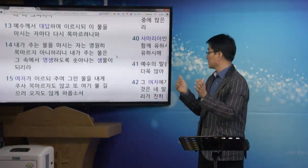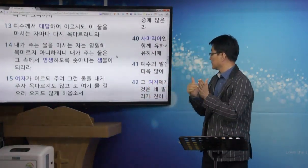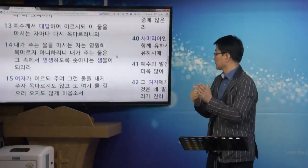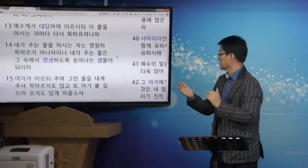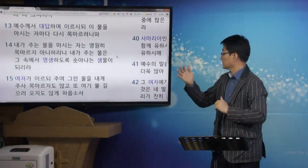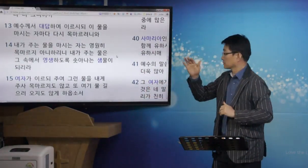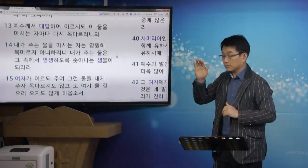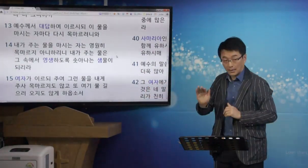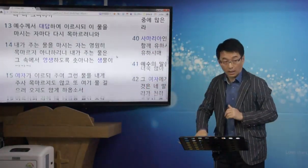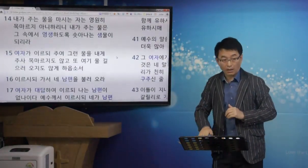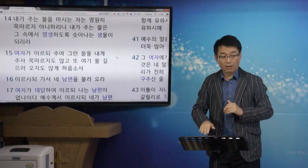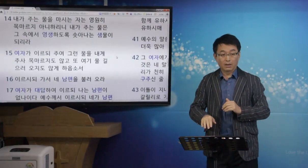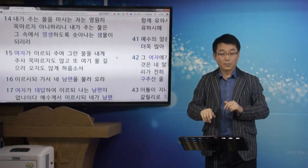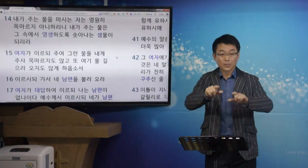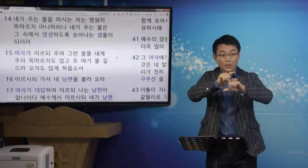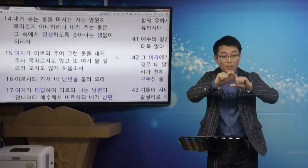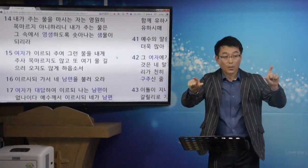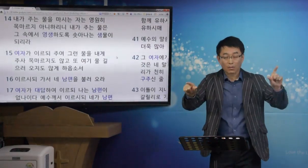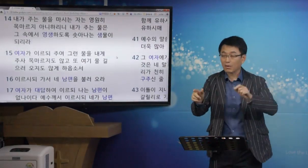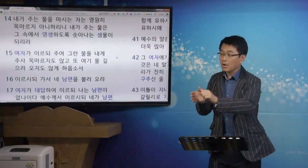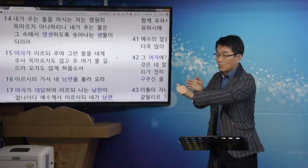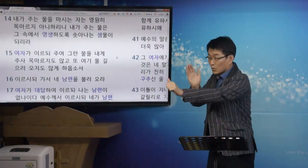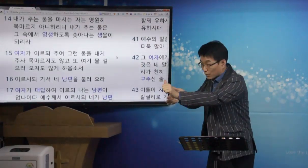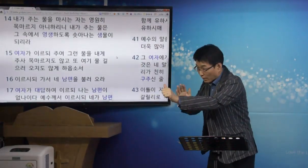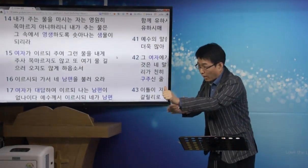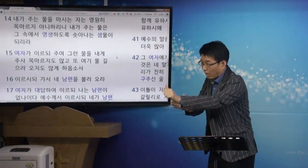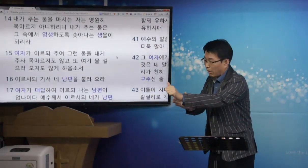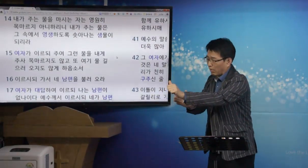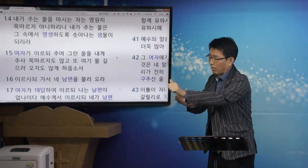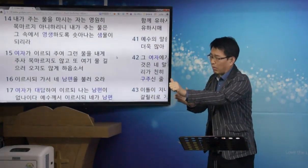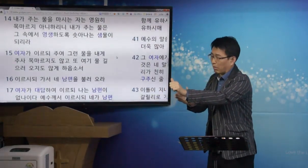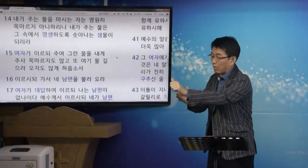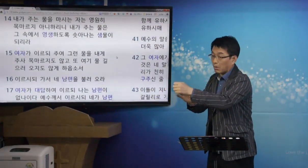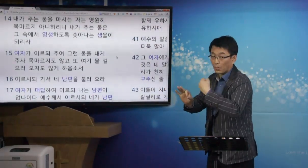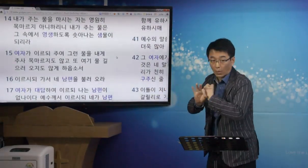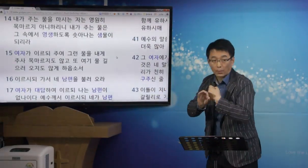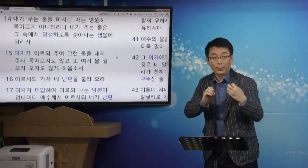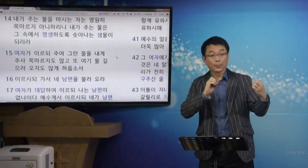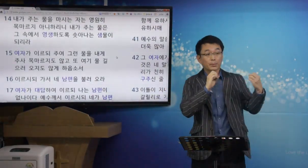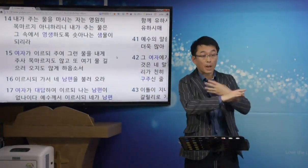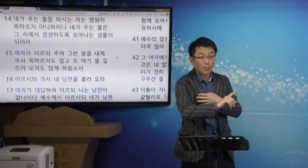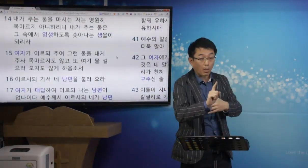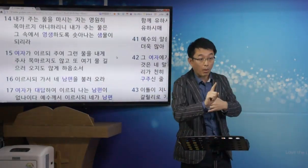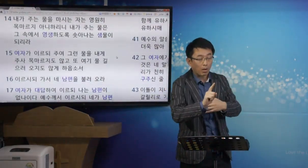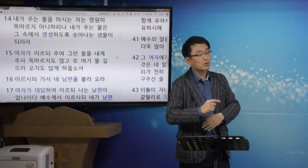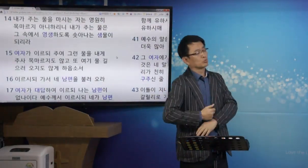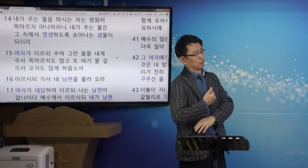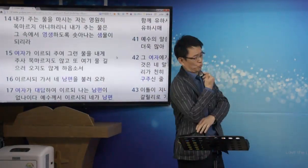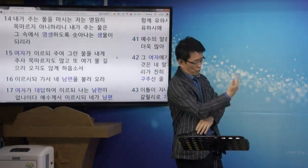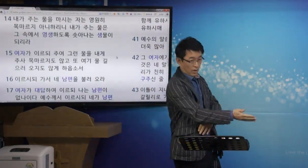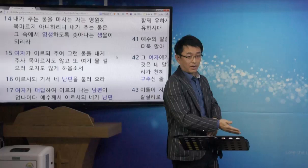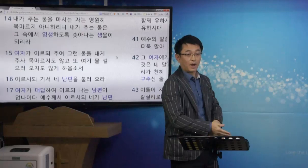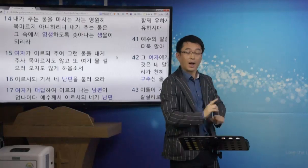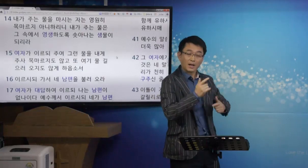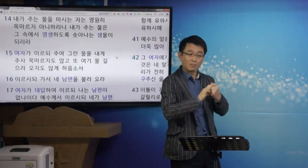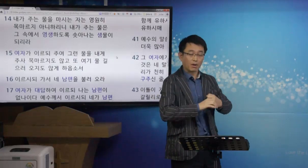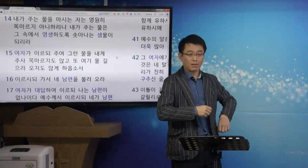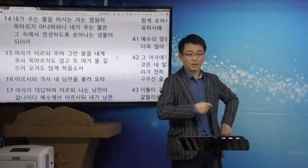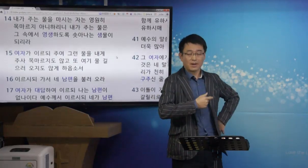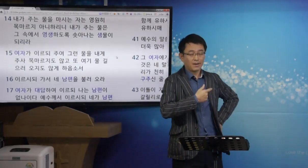여인이 부탁을 하고 보통 부탁을 하면 그 답은 무엇입니까? 그래 내가